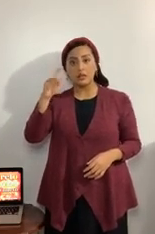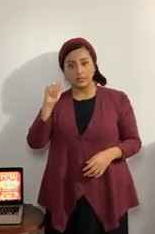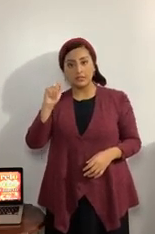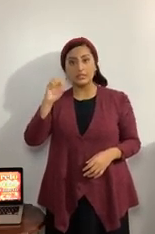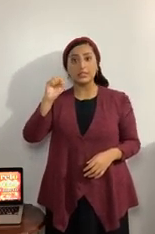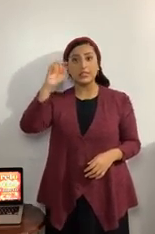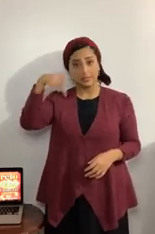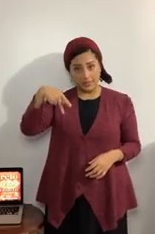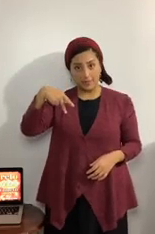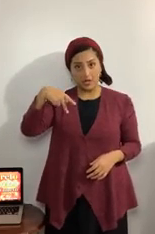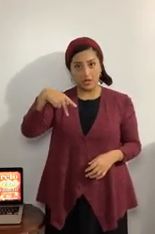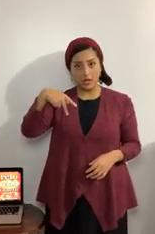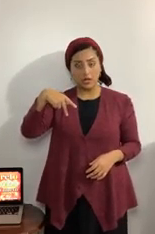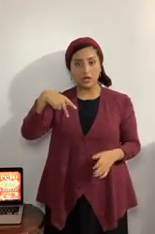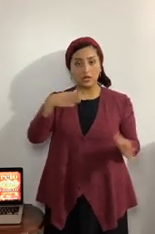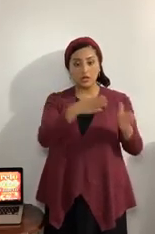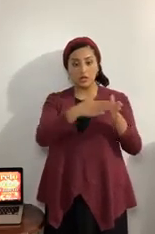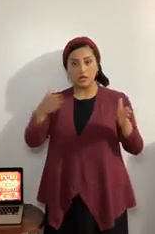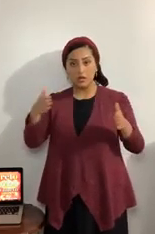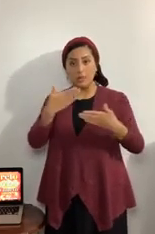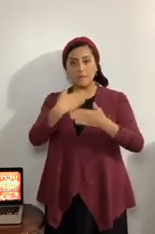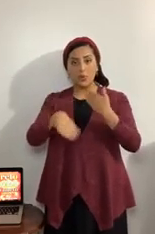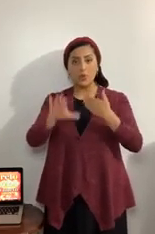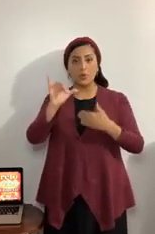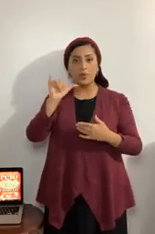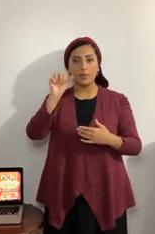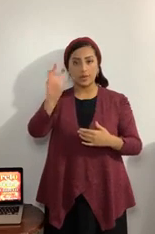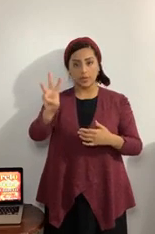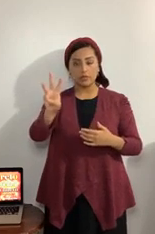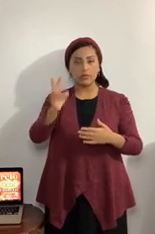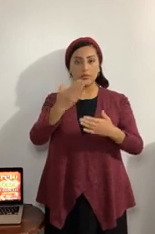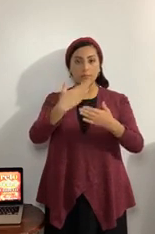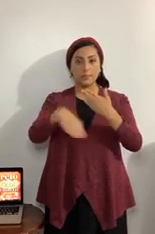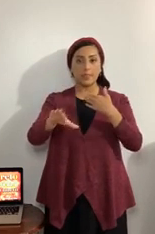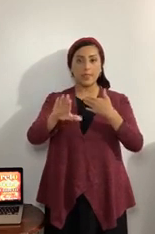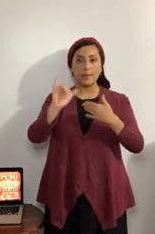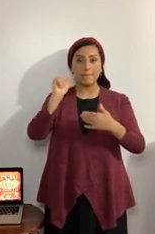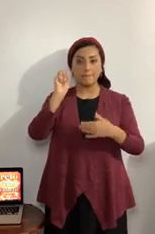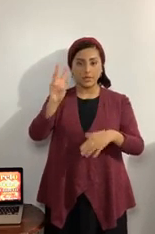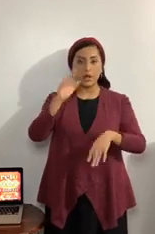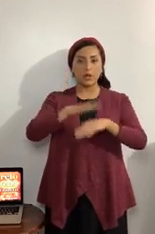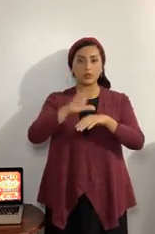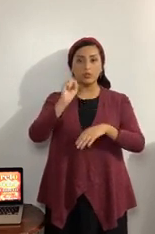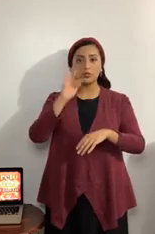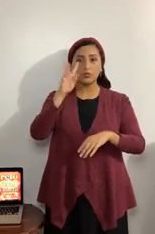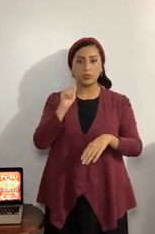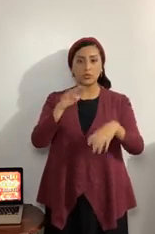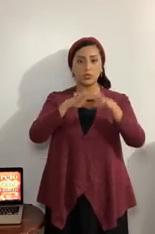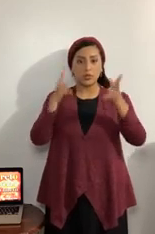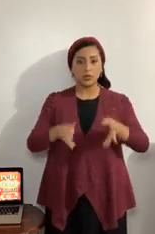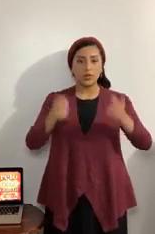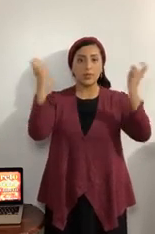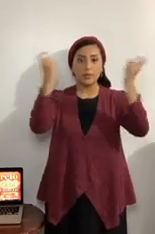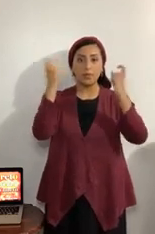agosto, septiembre, nació Yahshua. Nació en Sukkot, en la fiesta preciosa de